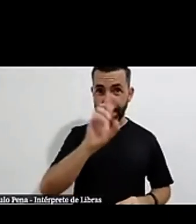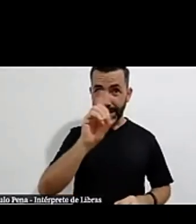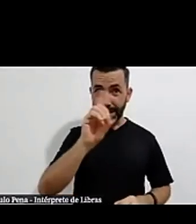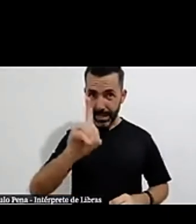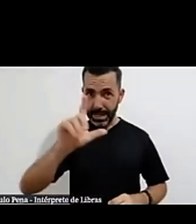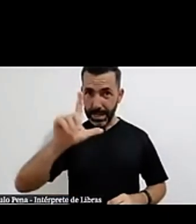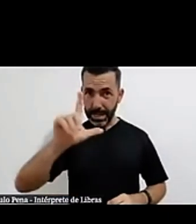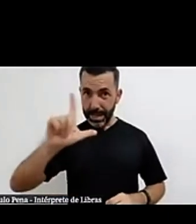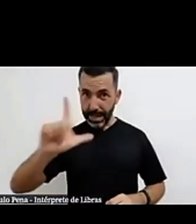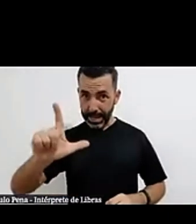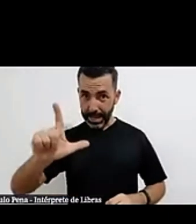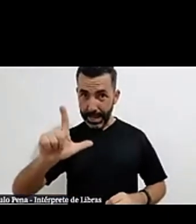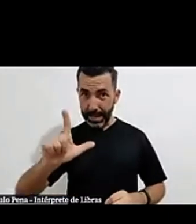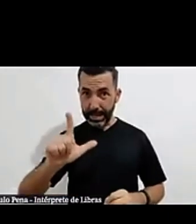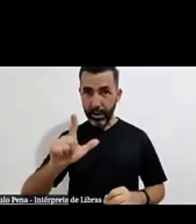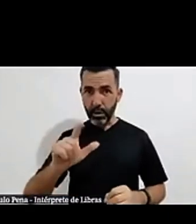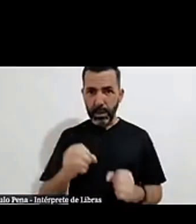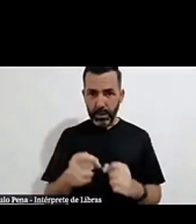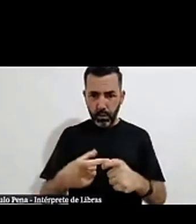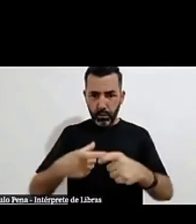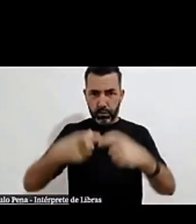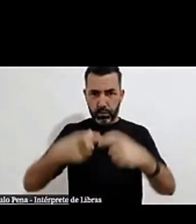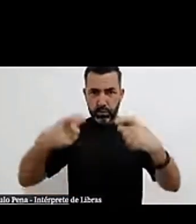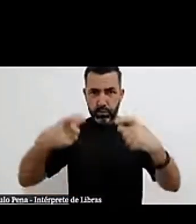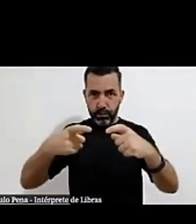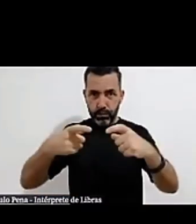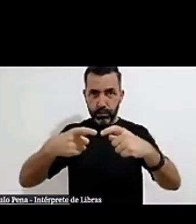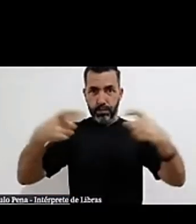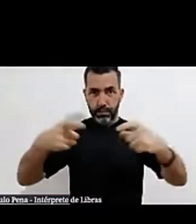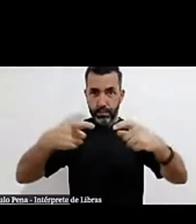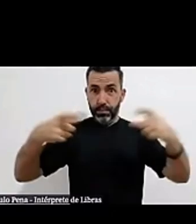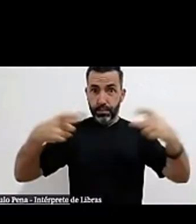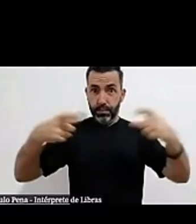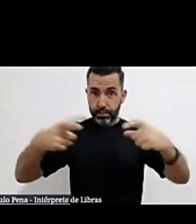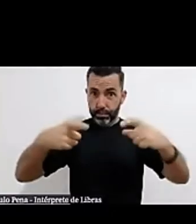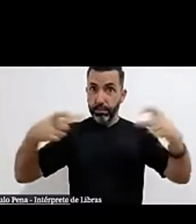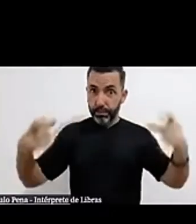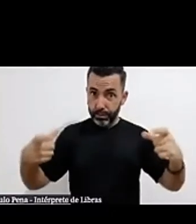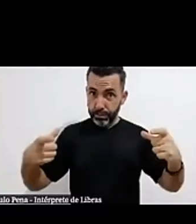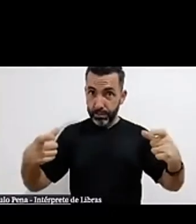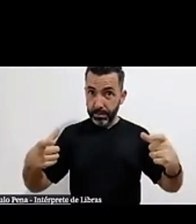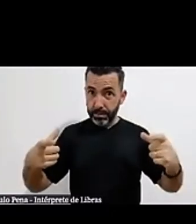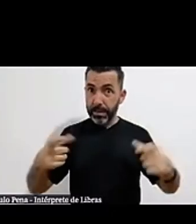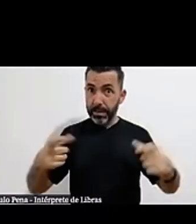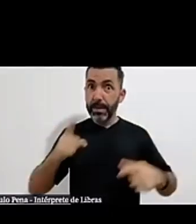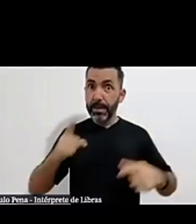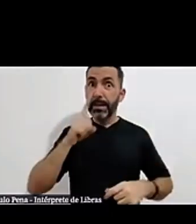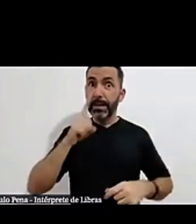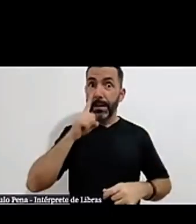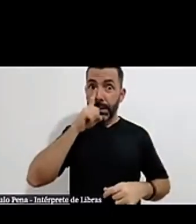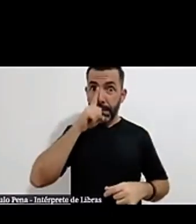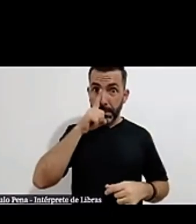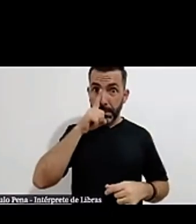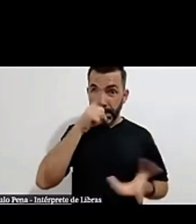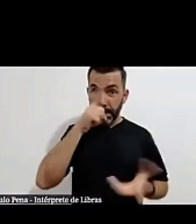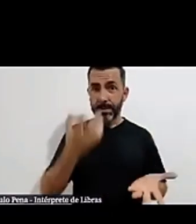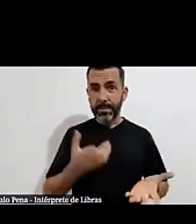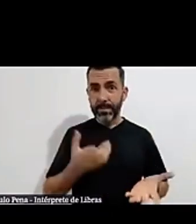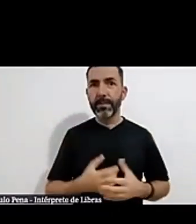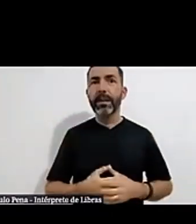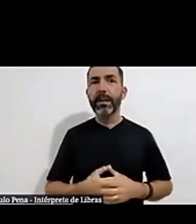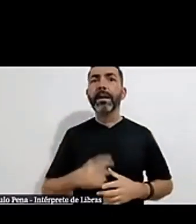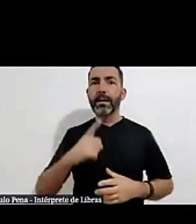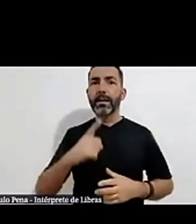a capacidade que o corpo tem de neutralizá-lo, através de antioxidantes internos. Então,